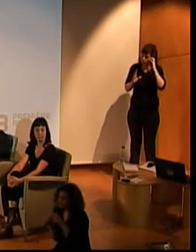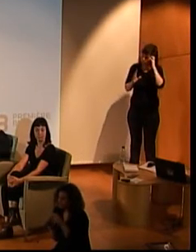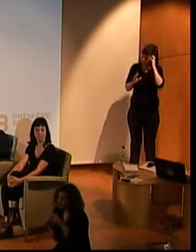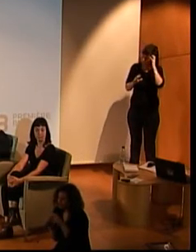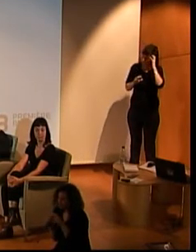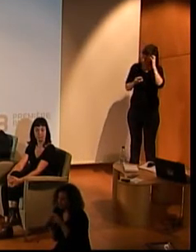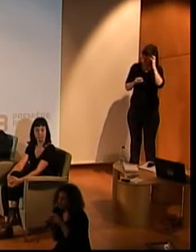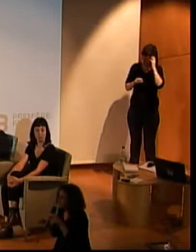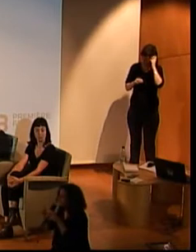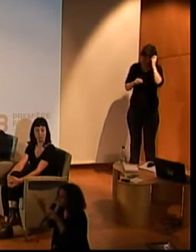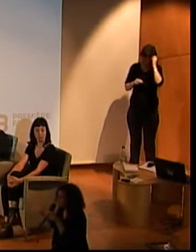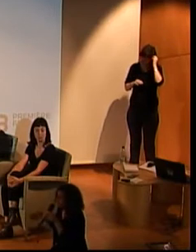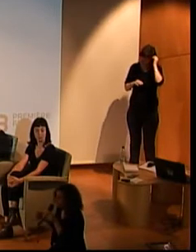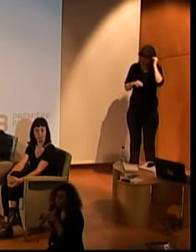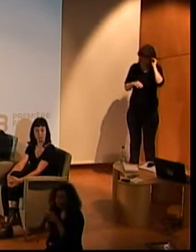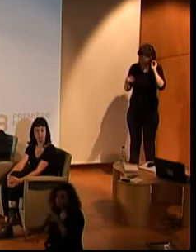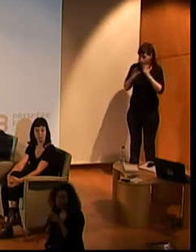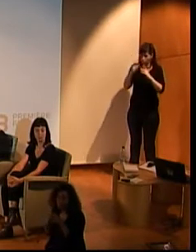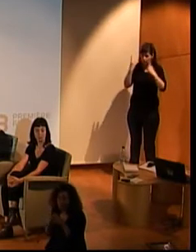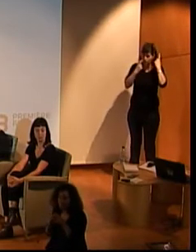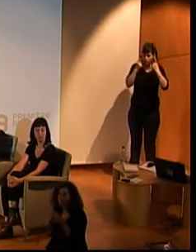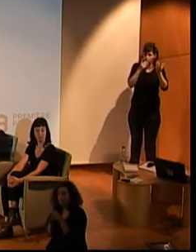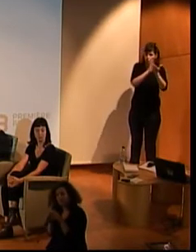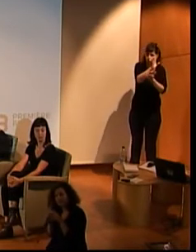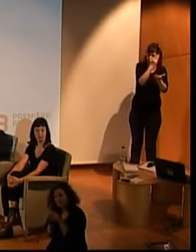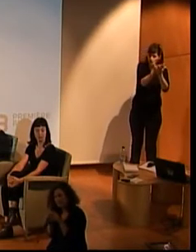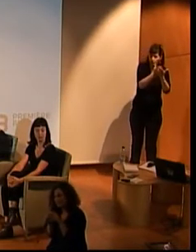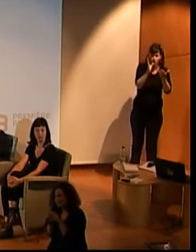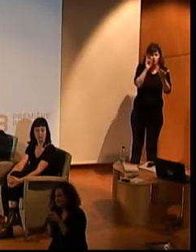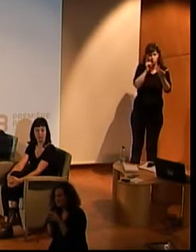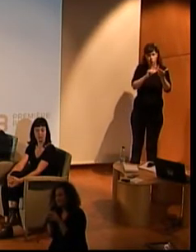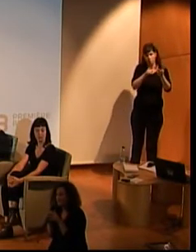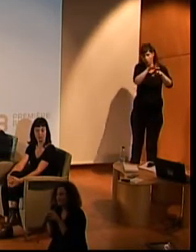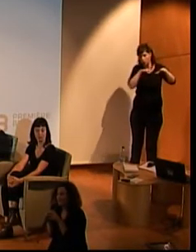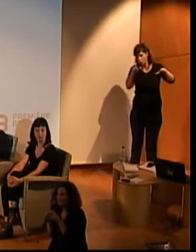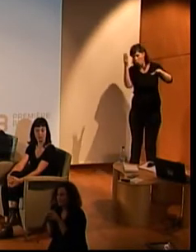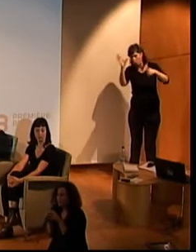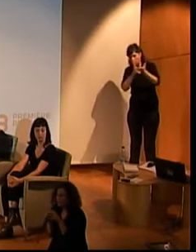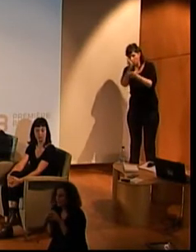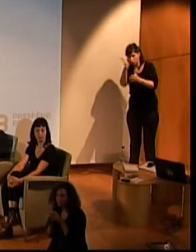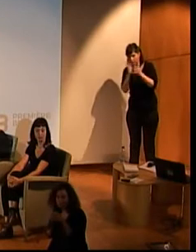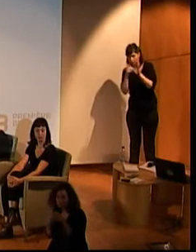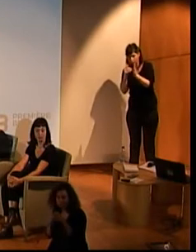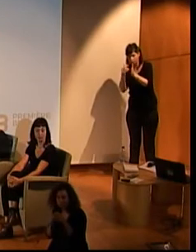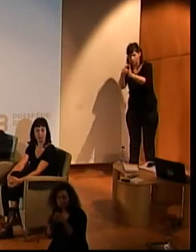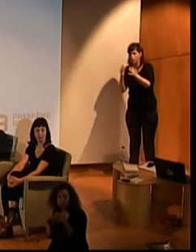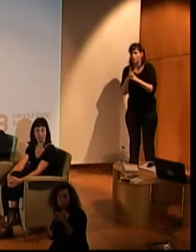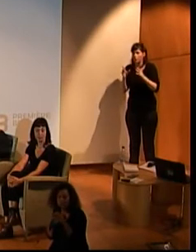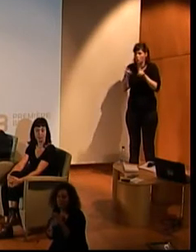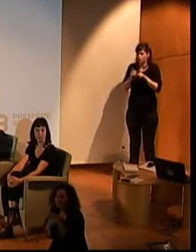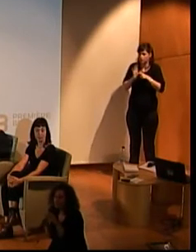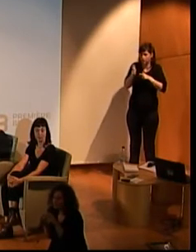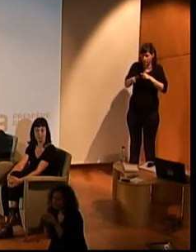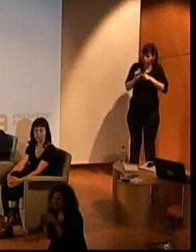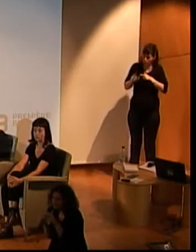dispositifs, des déclinaisons du projet et aussi de développer la démarche. Parce que voilà, nous, ce qui nous